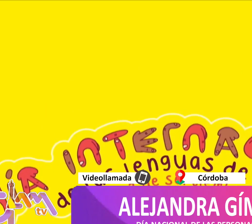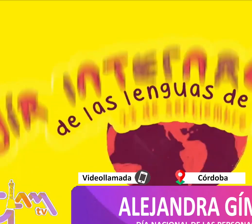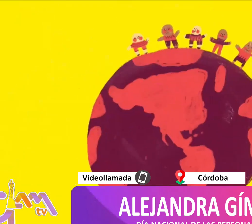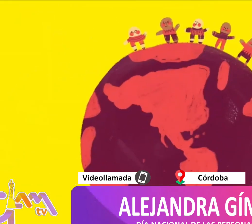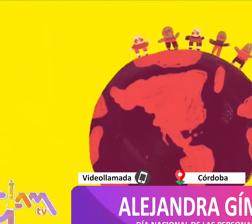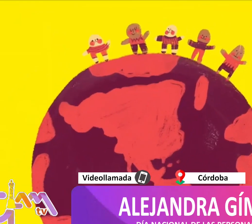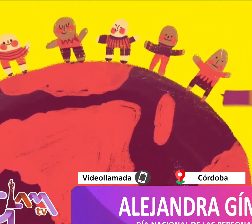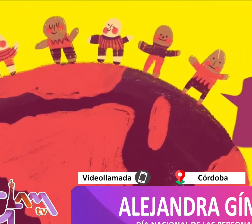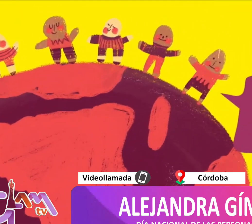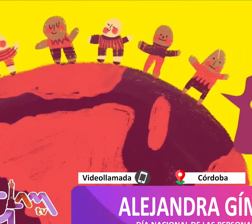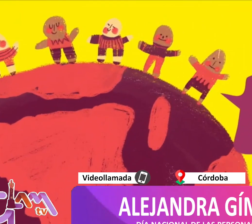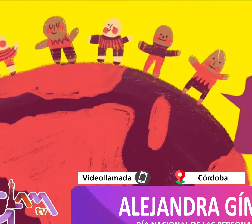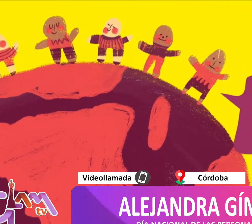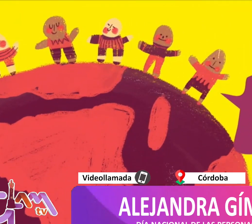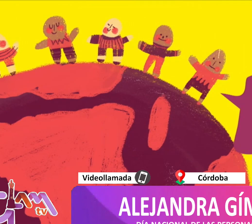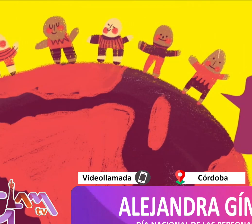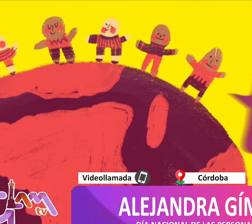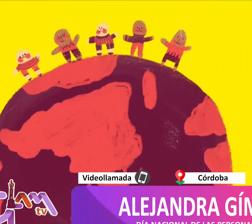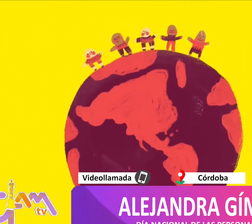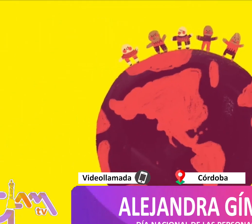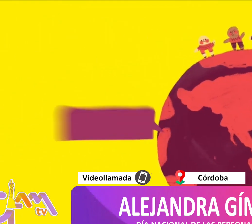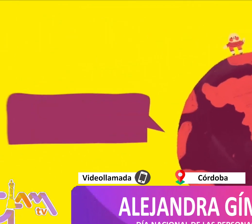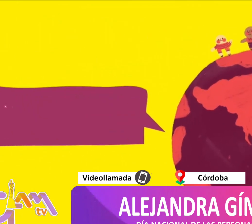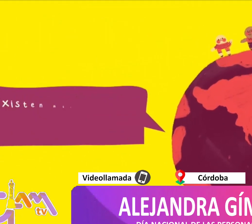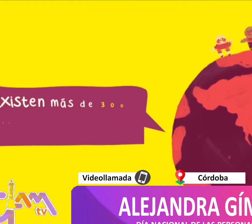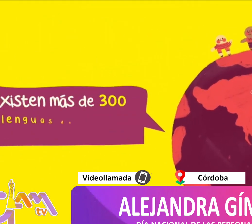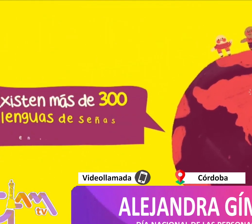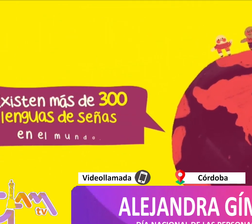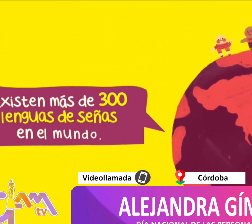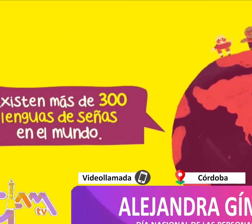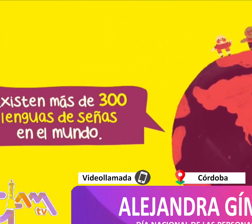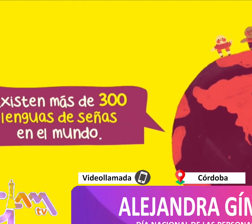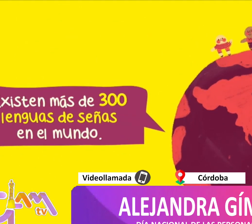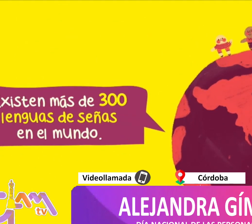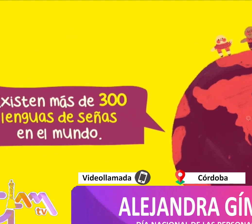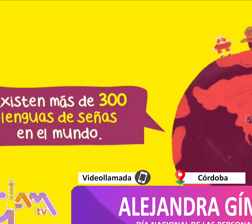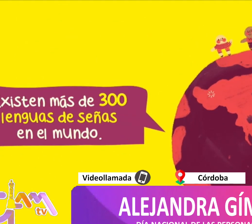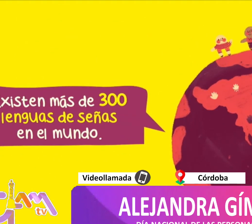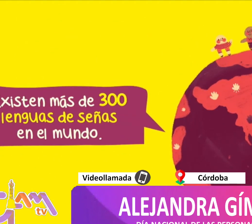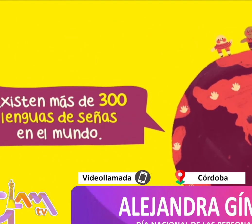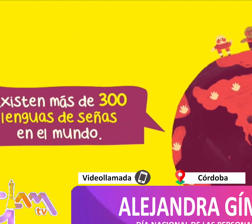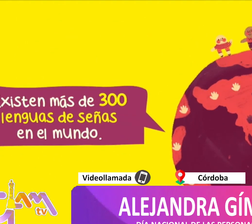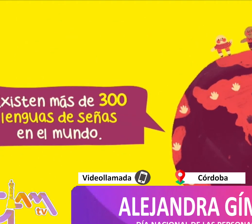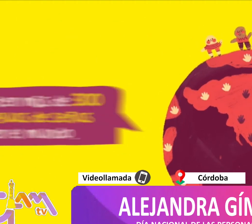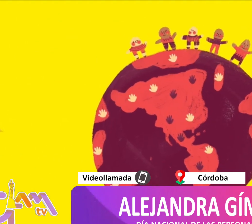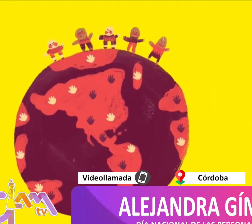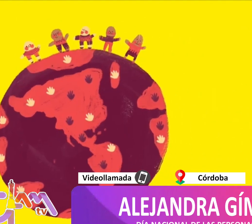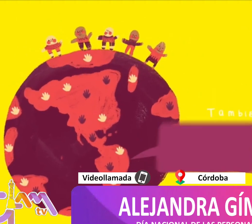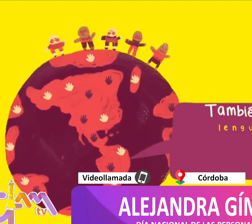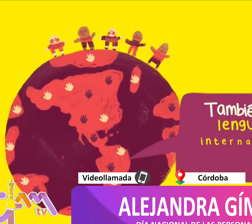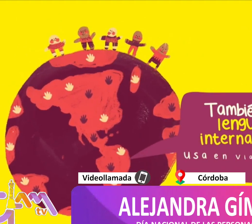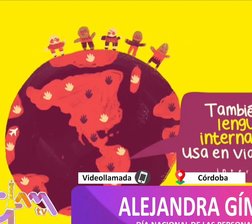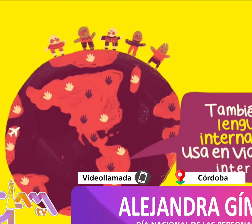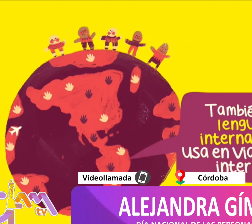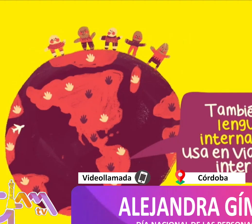copian. Nosotros tenemos mucha relación con gente del Club de Sordos, y ellos te